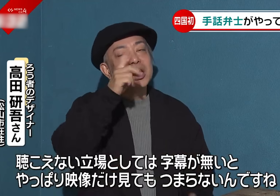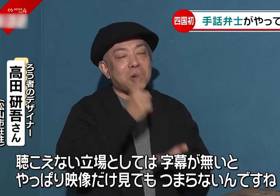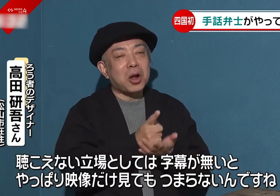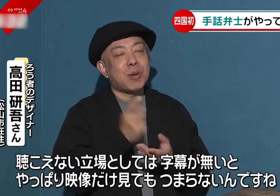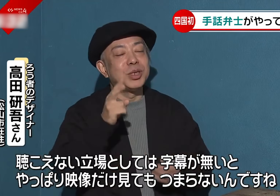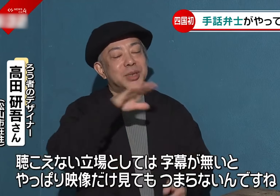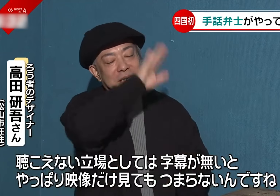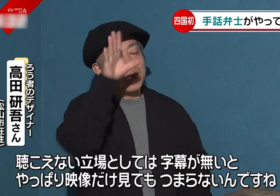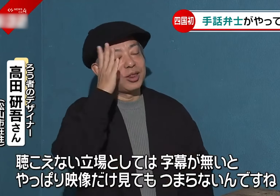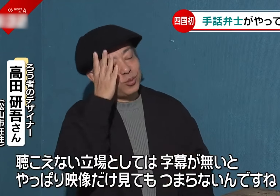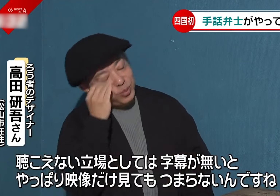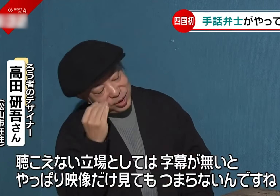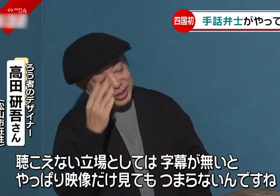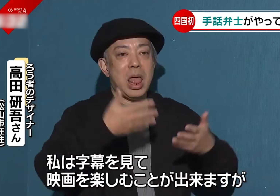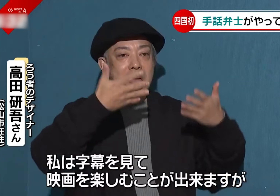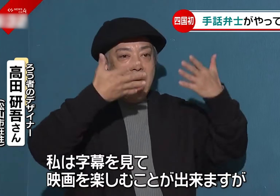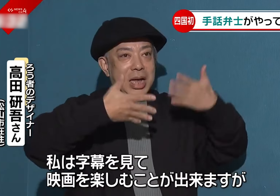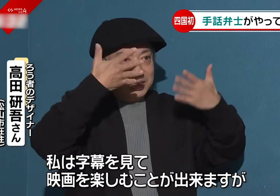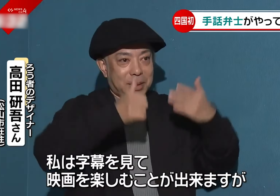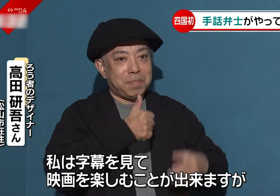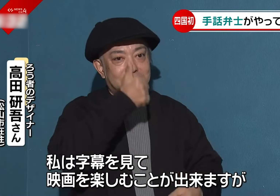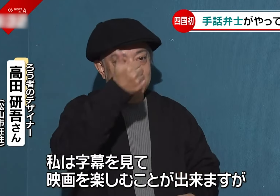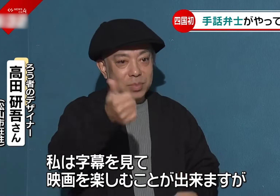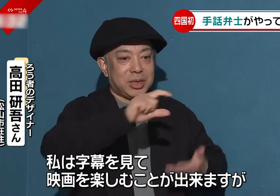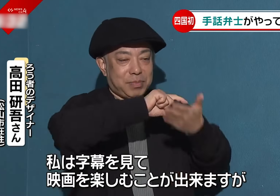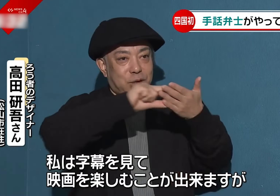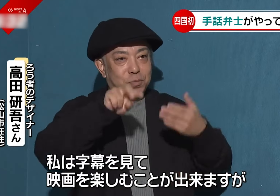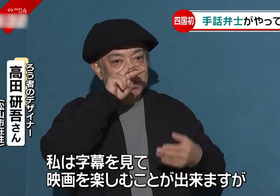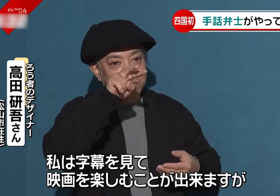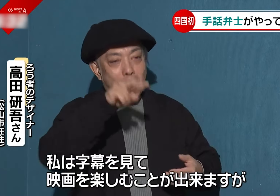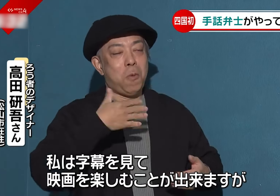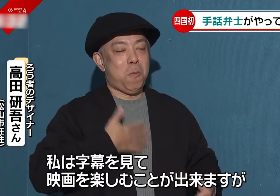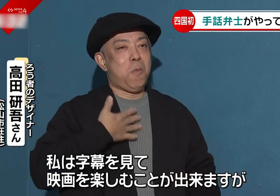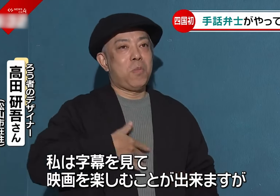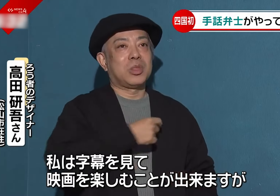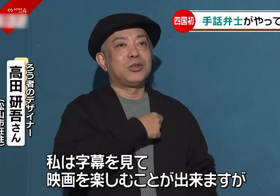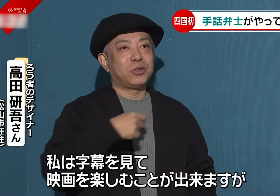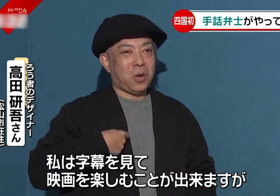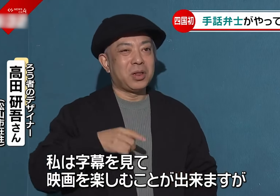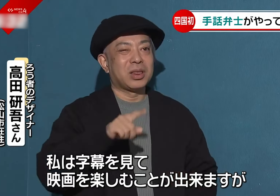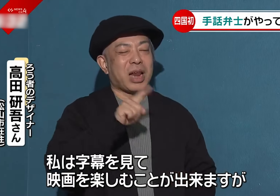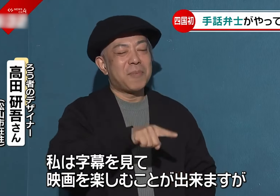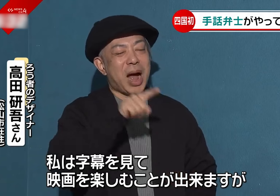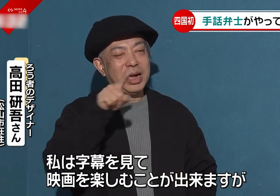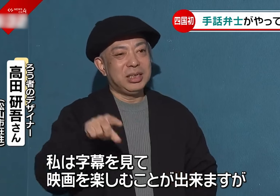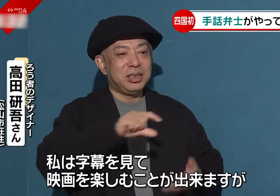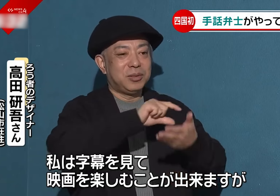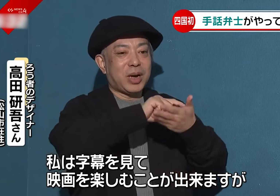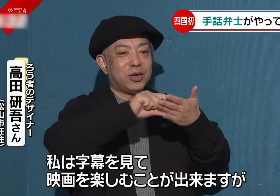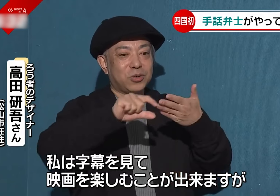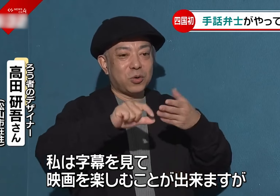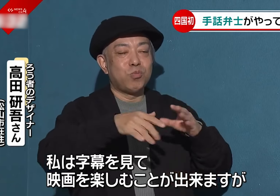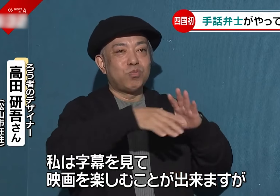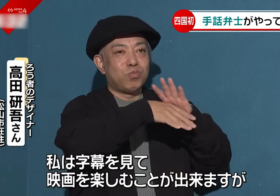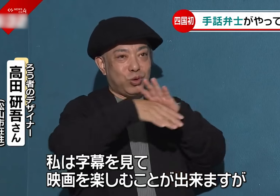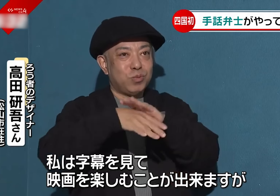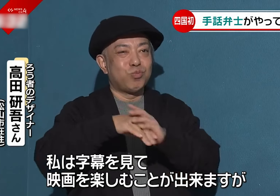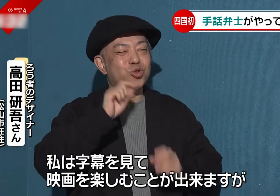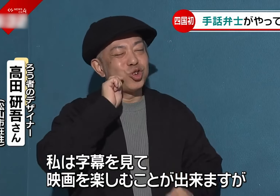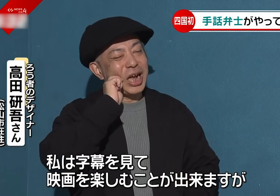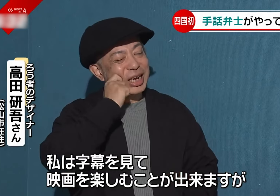像だけ見てもつまらないんですね。私は字幕を見て映画を楽しむことができますが、